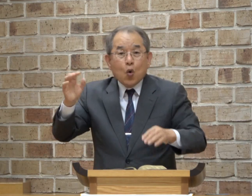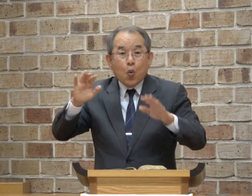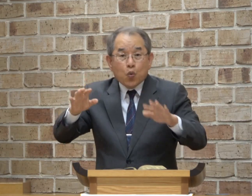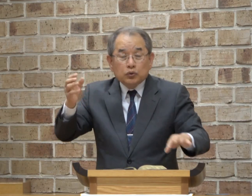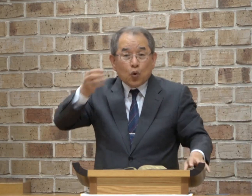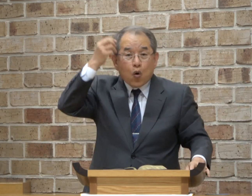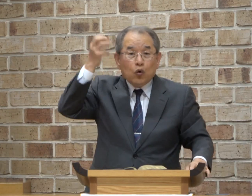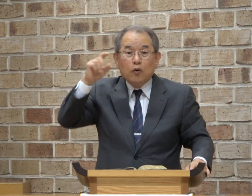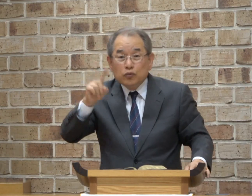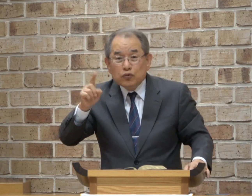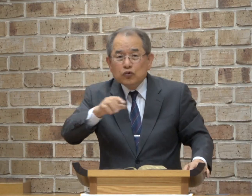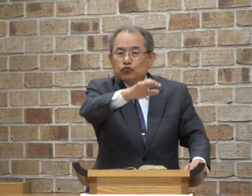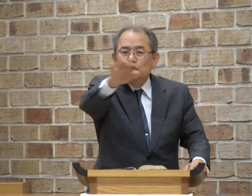예수님을 보내셔서